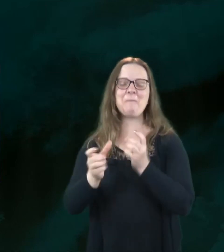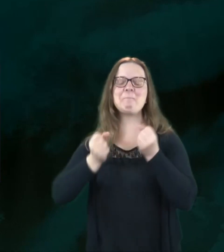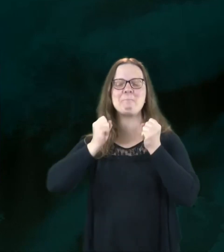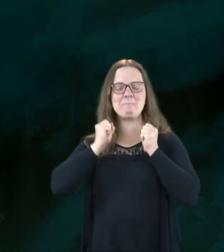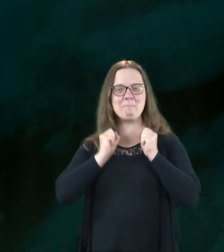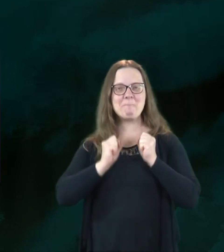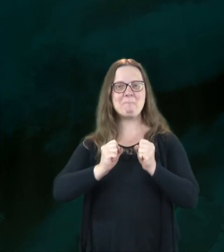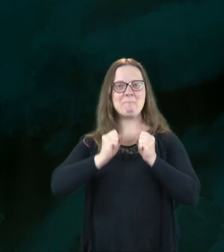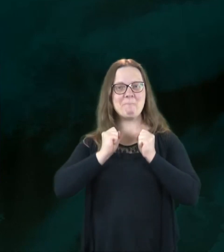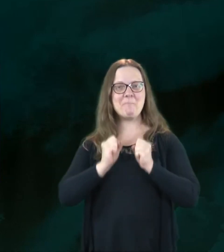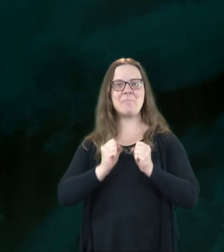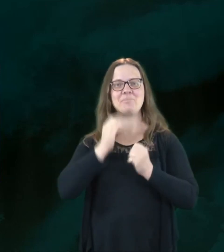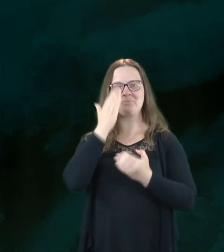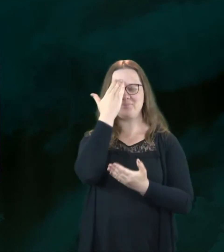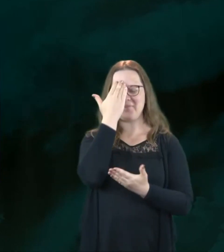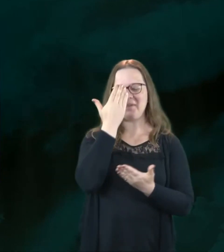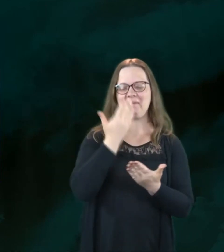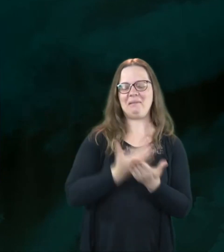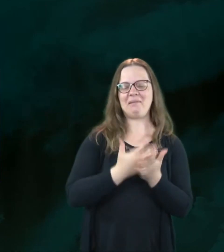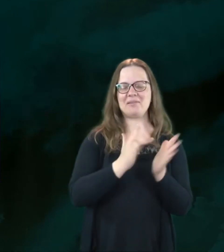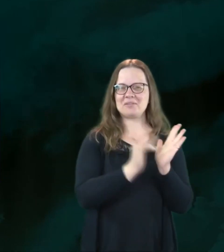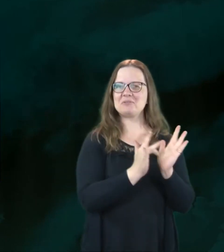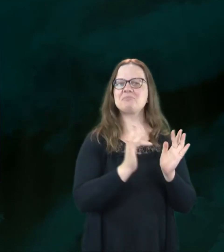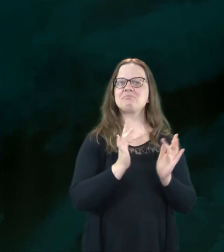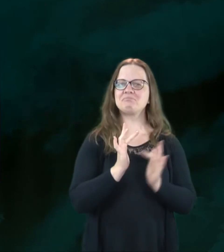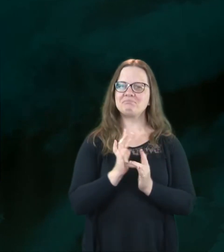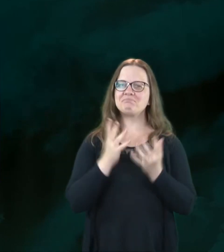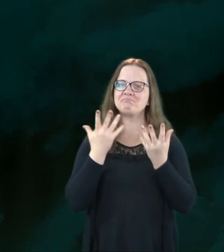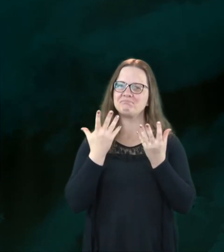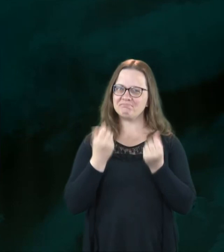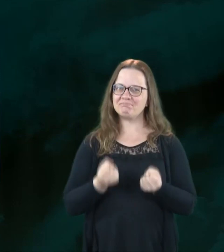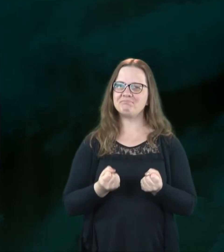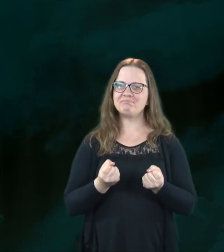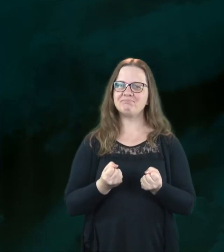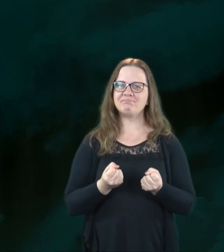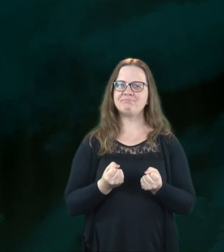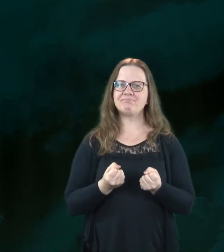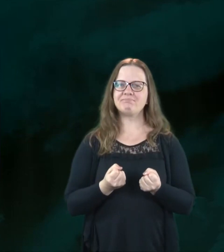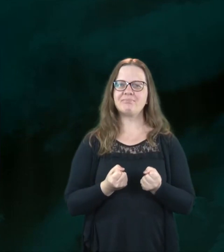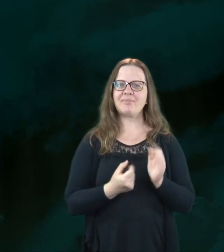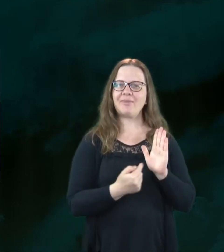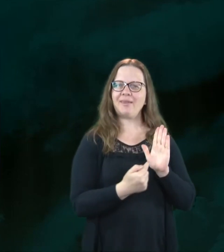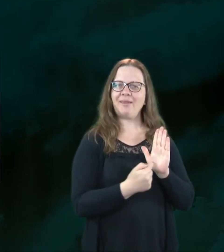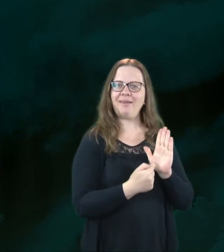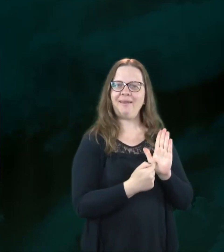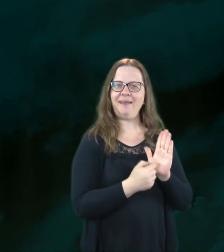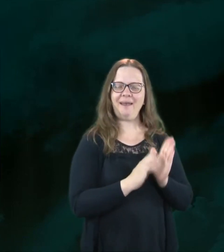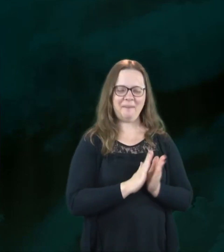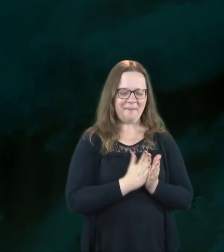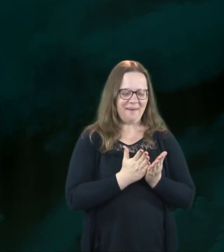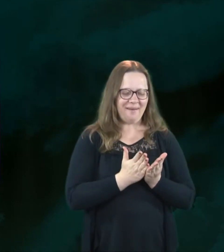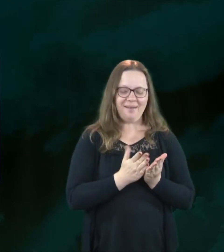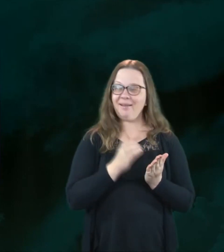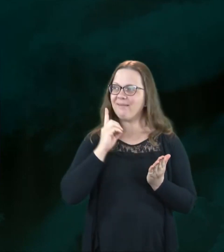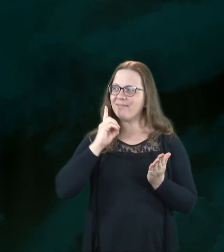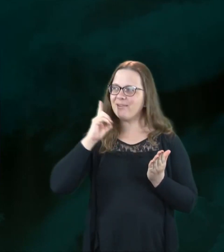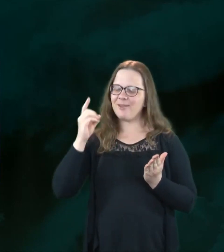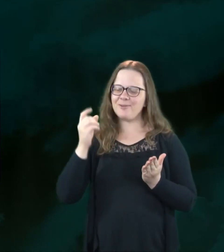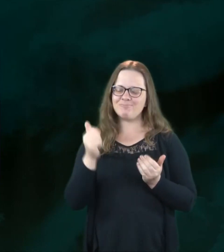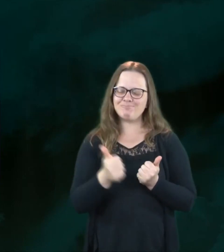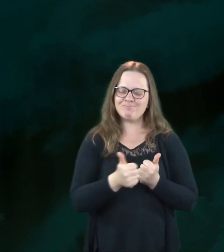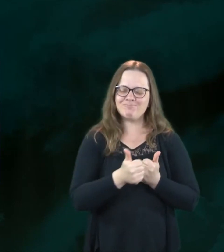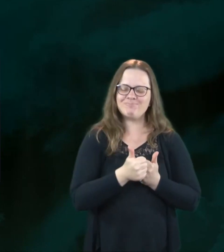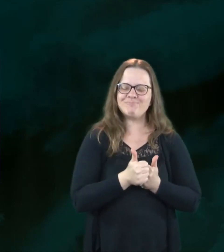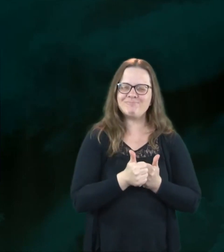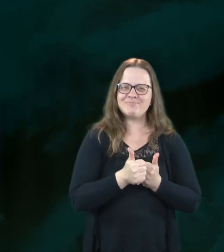fazer? Versículo 8. Porém que se diz, a palavra está perto de ti, na